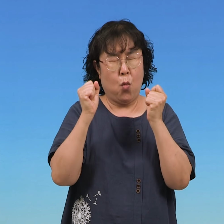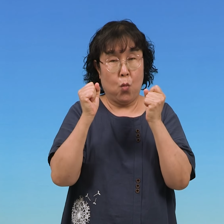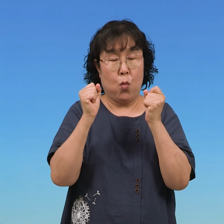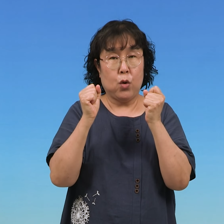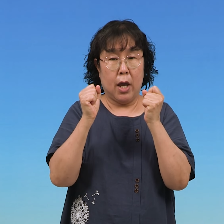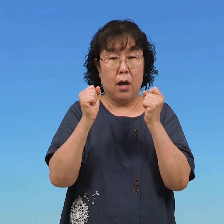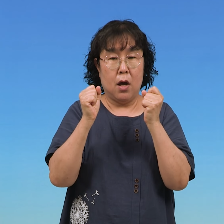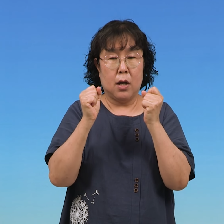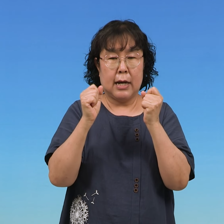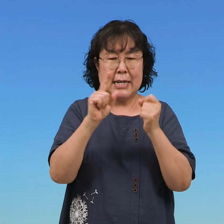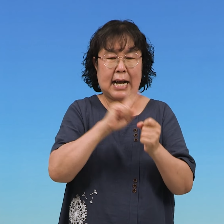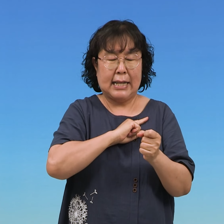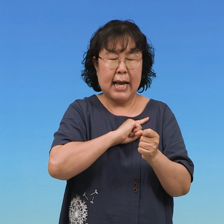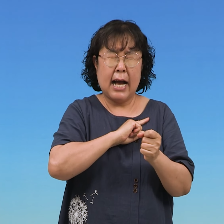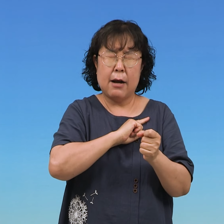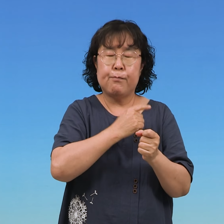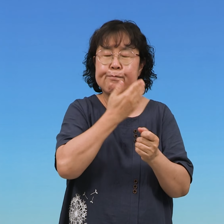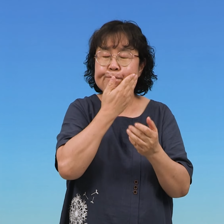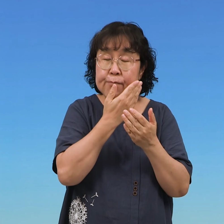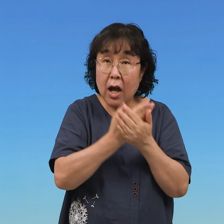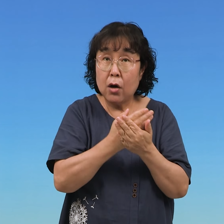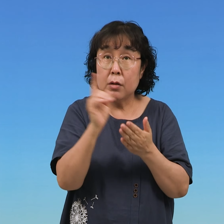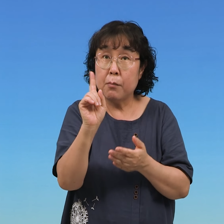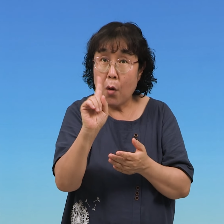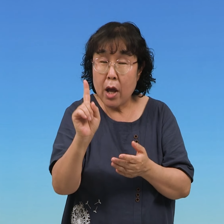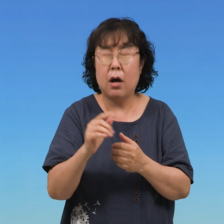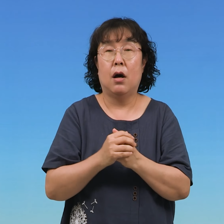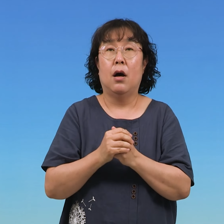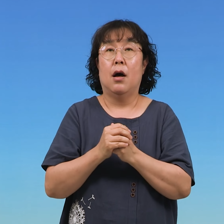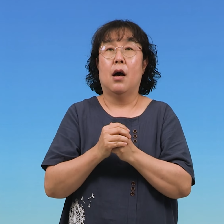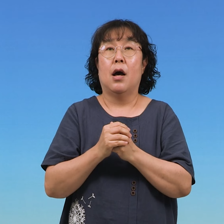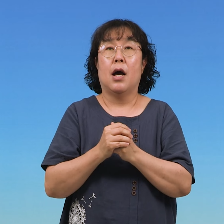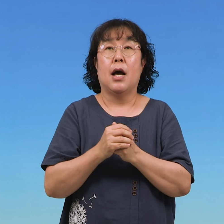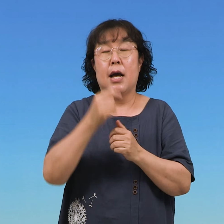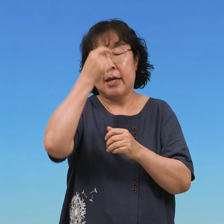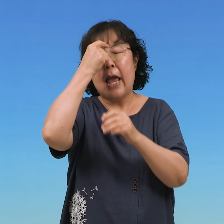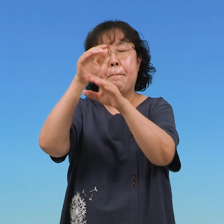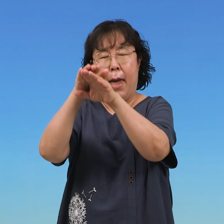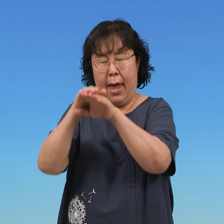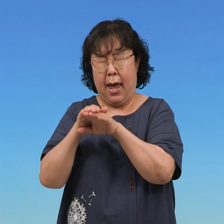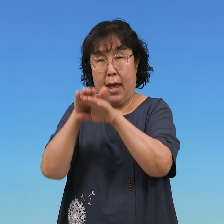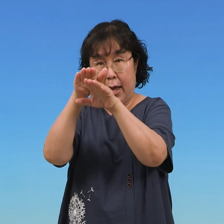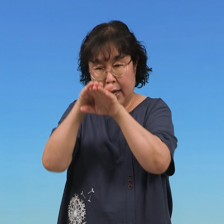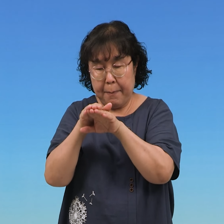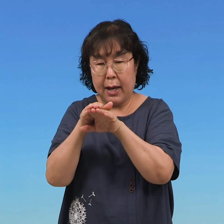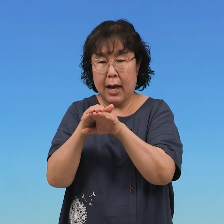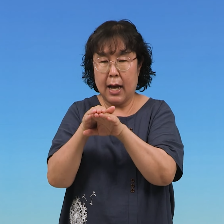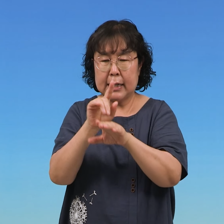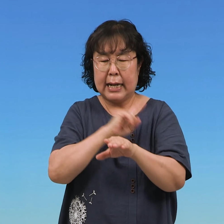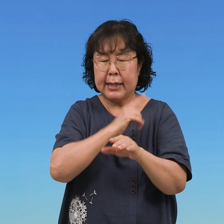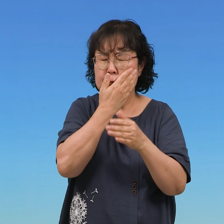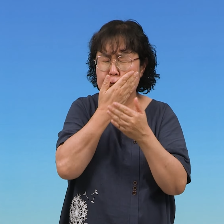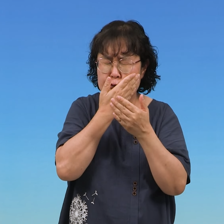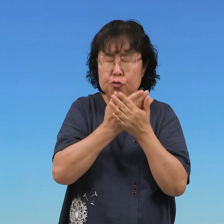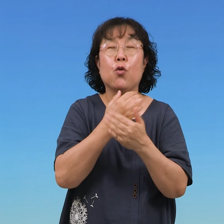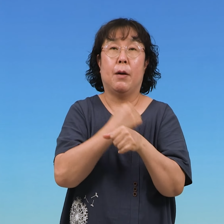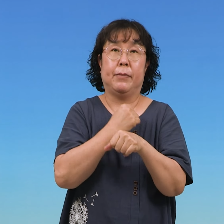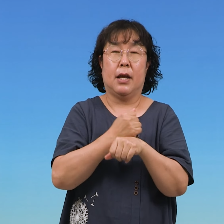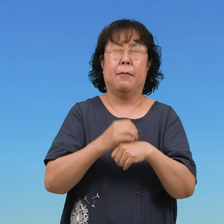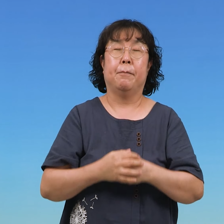그러면 저는 예배를 1번으로 꼽습니다. 모든 신앙생활의 핵심 중의 핵심은 예배가 회복이 되는